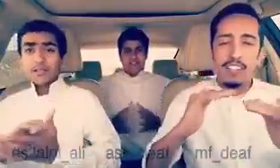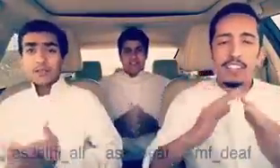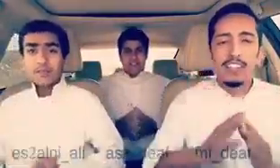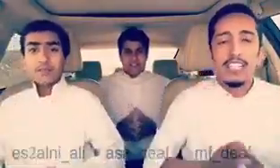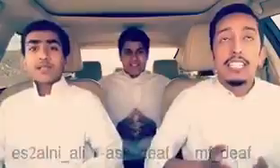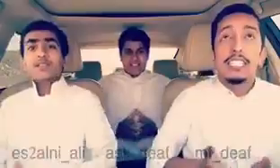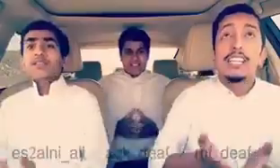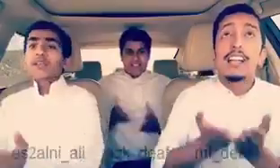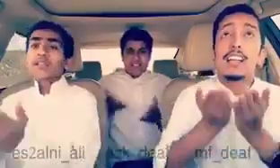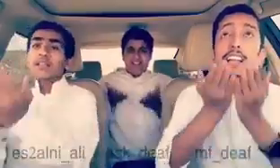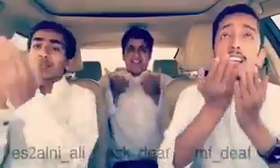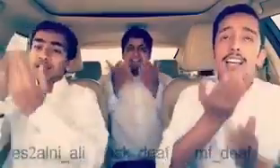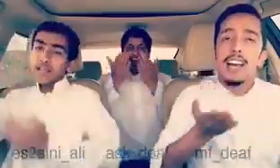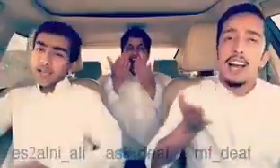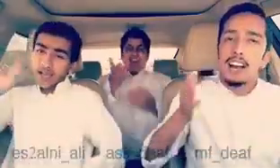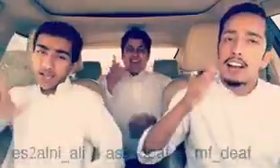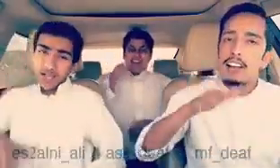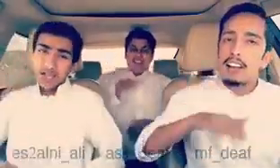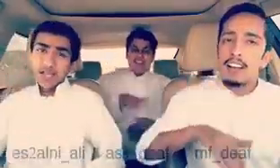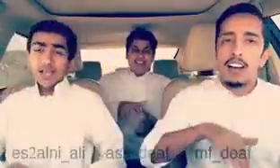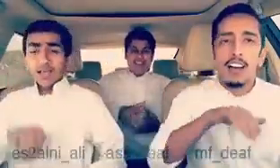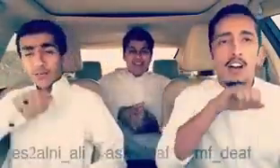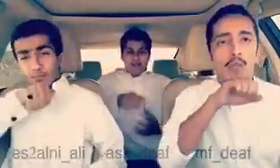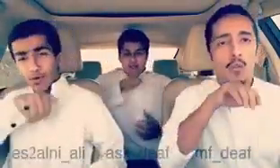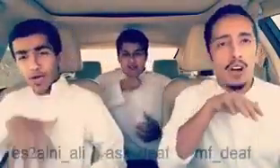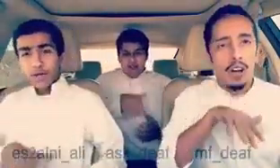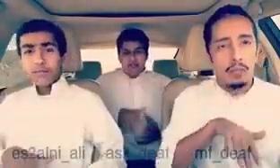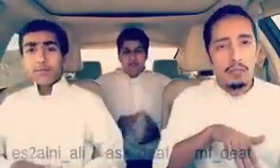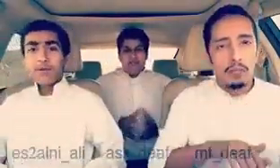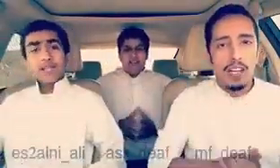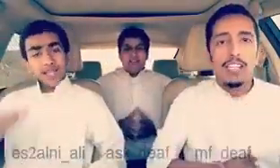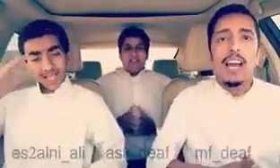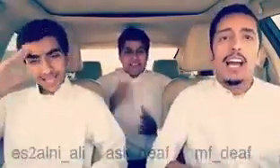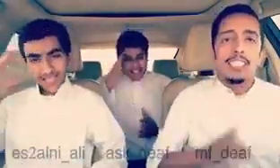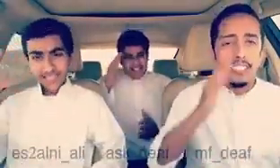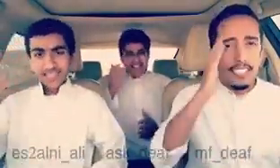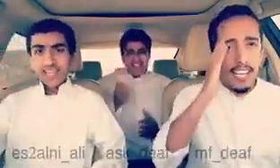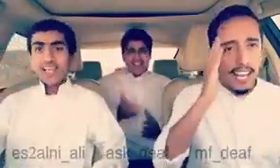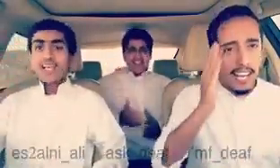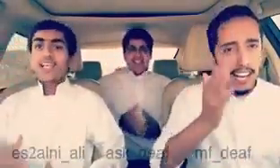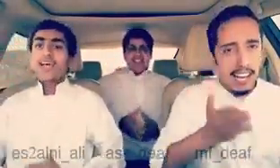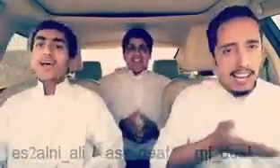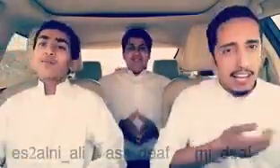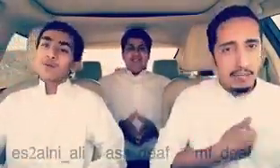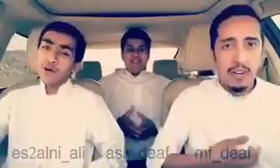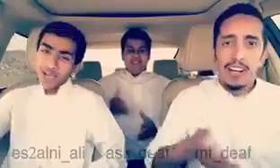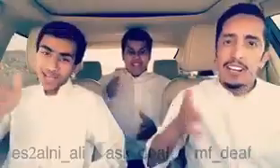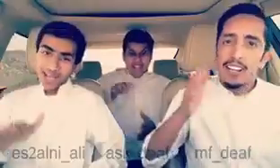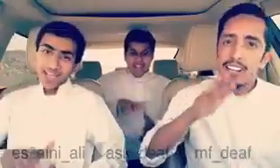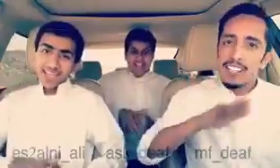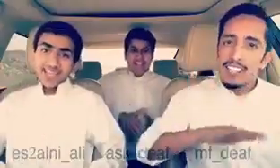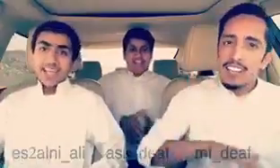ورفقا صلي على محمد السلام